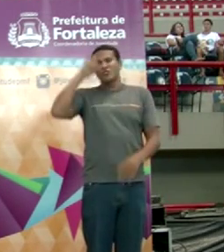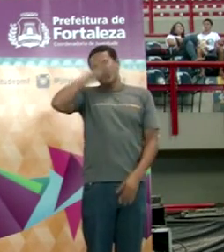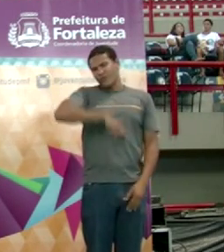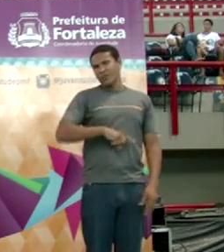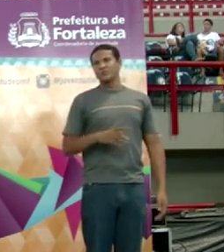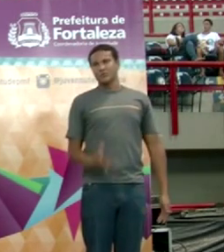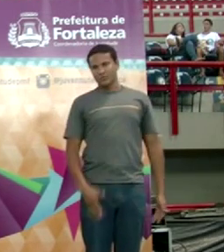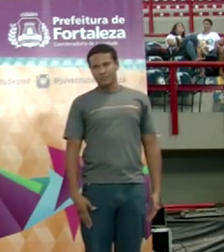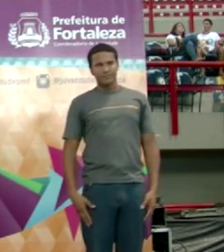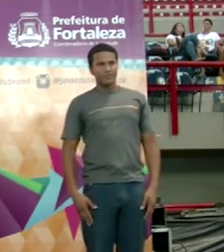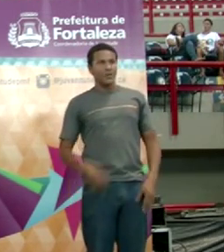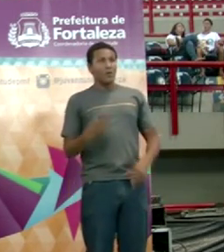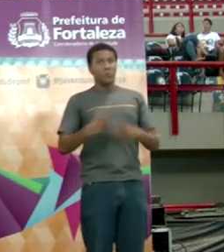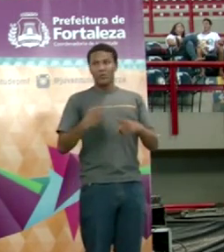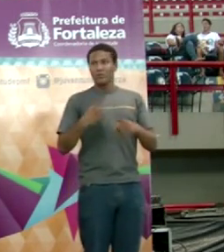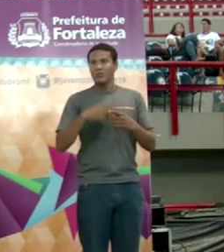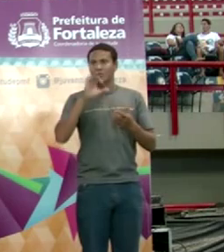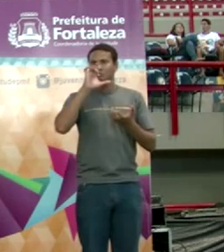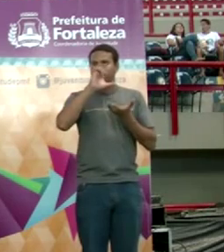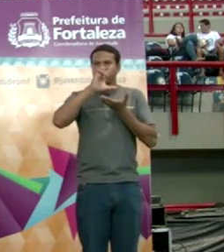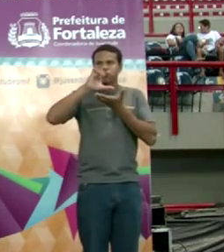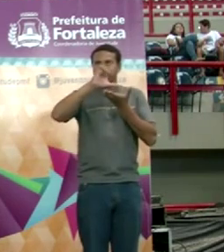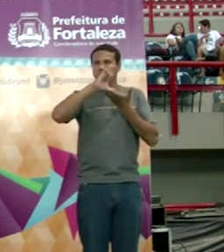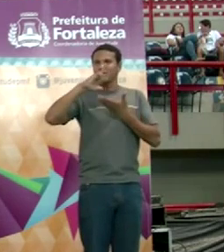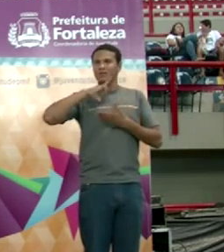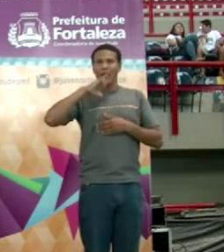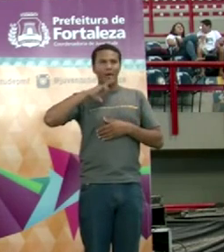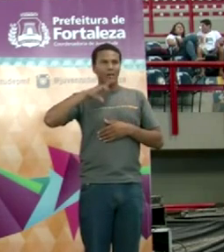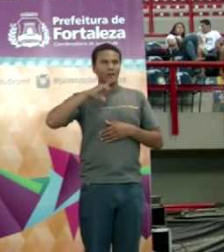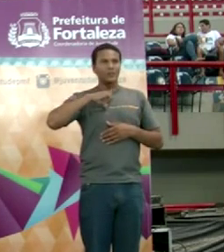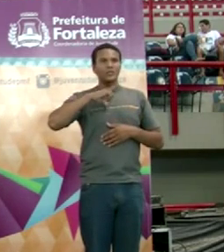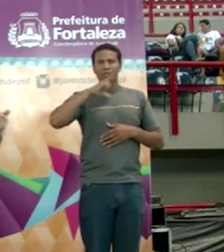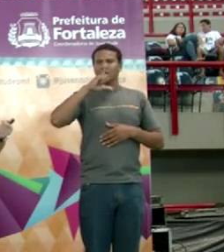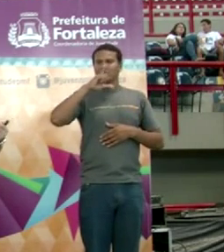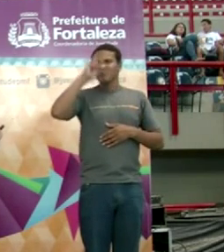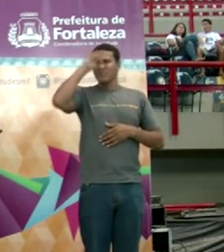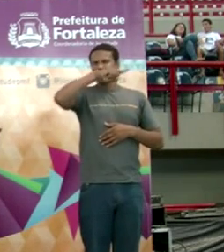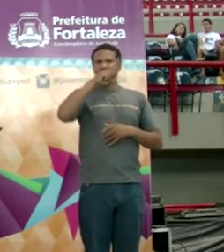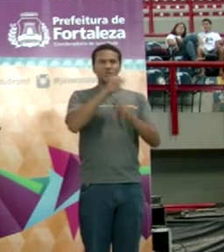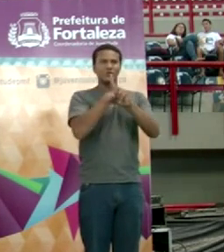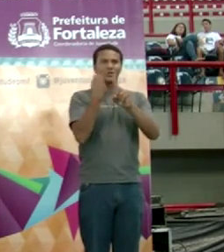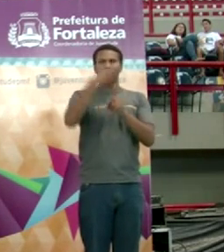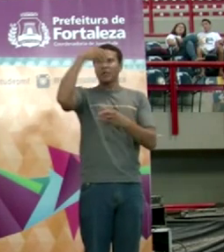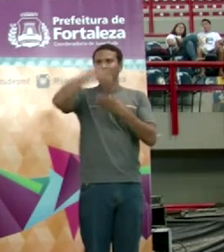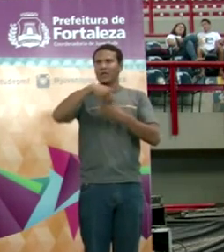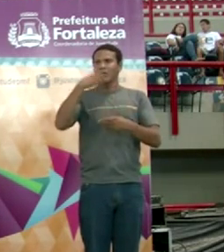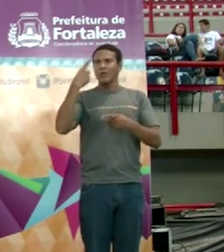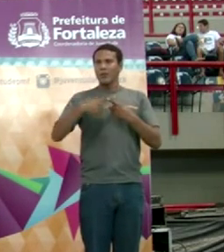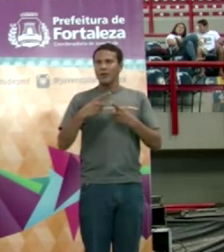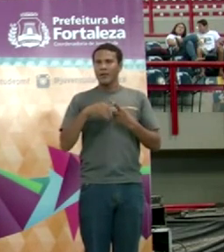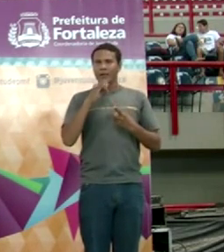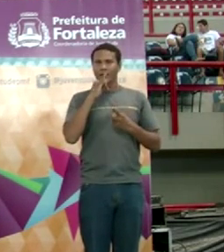uma penetração muito grande na sociedade de uma forma geral, principalmente